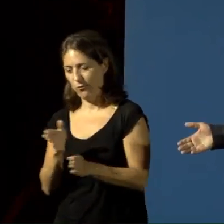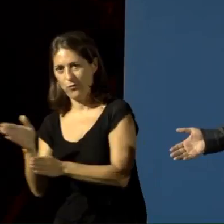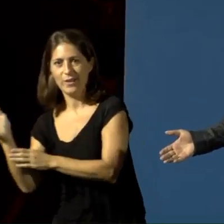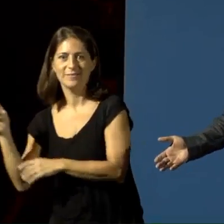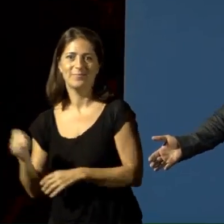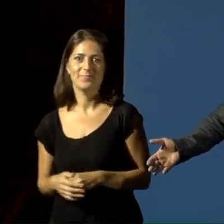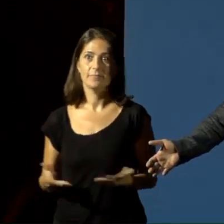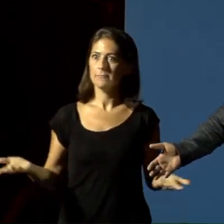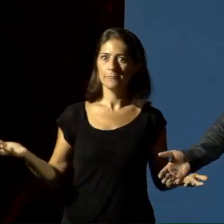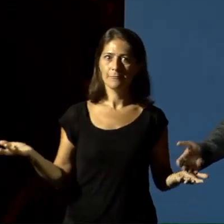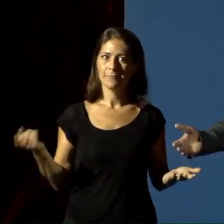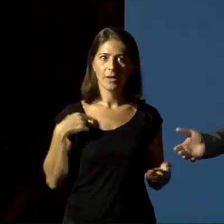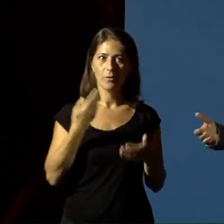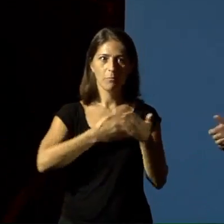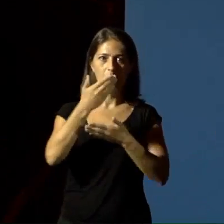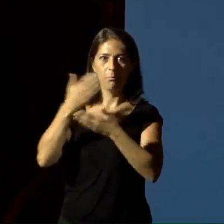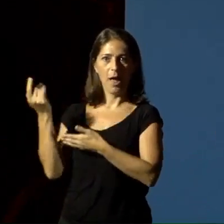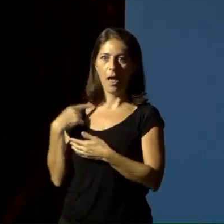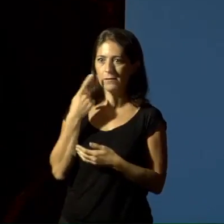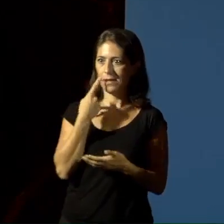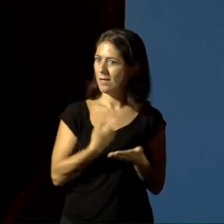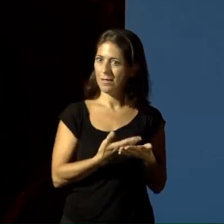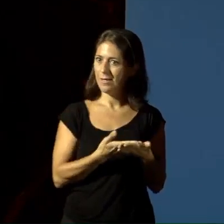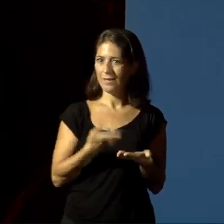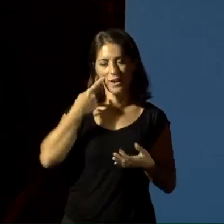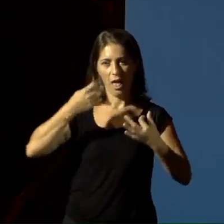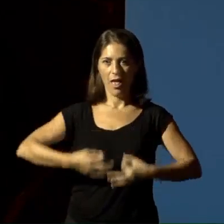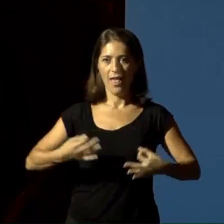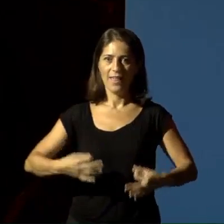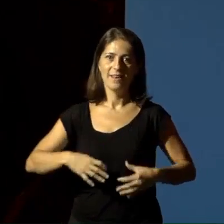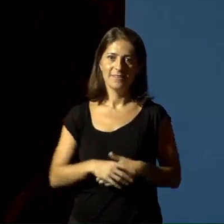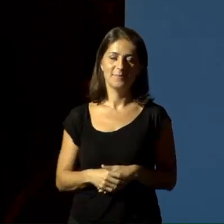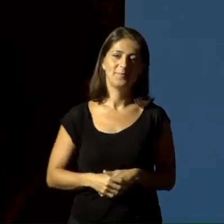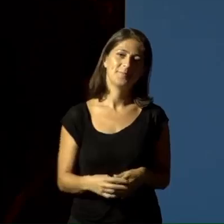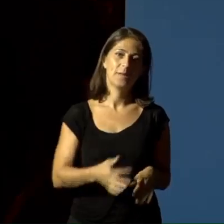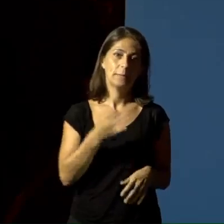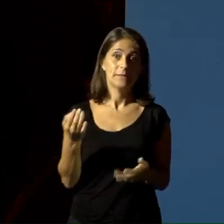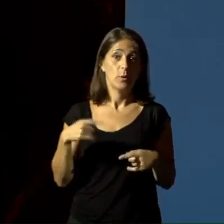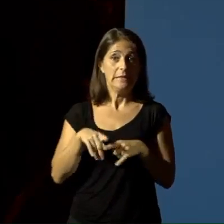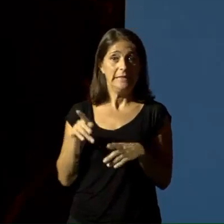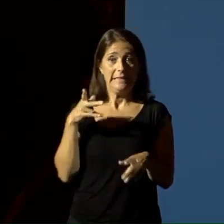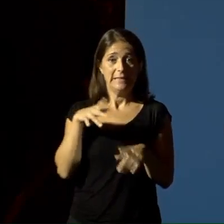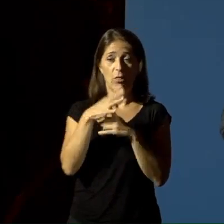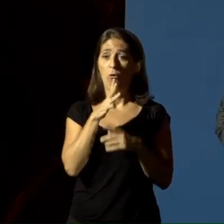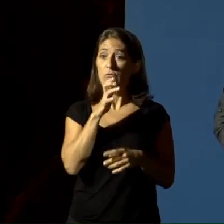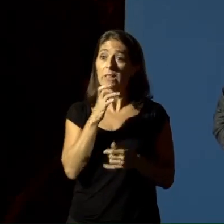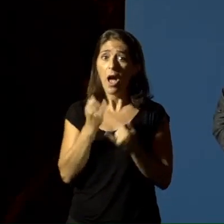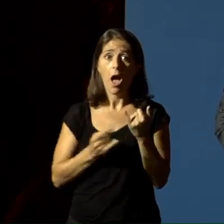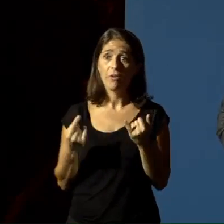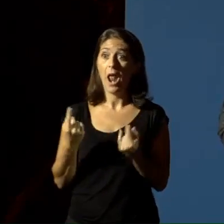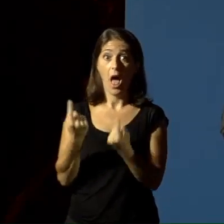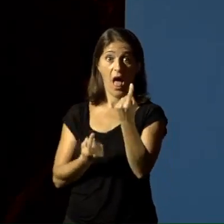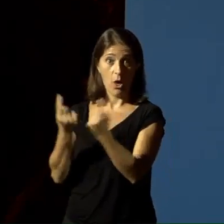É a literatura pura e dura, do fatalismo, o que están conducidos algúns como